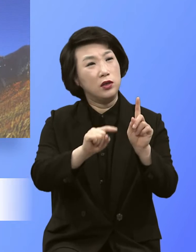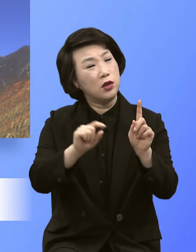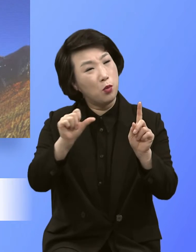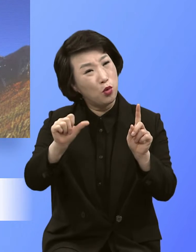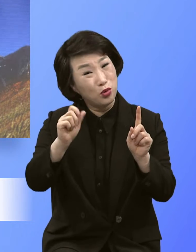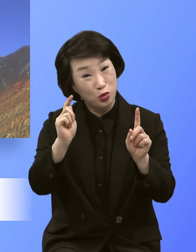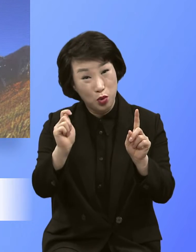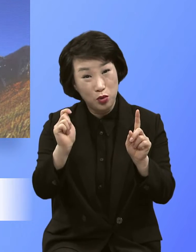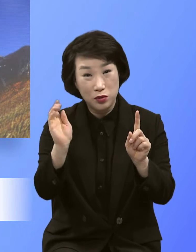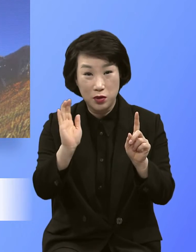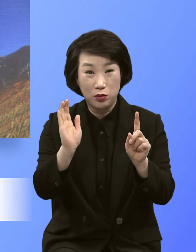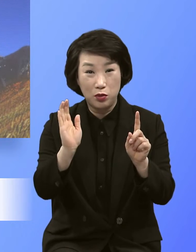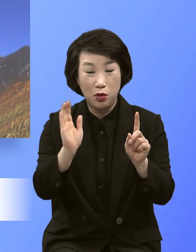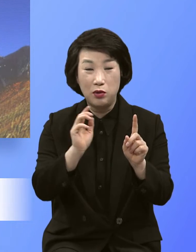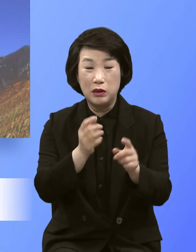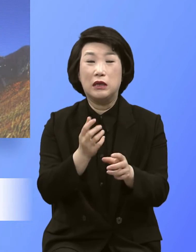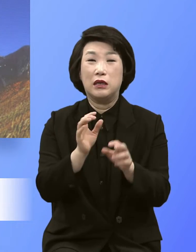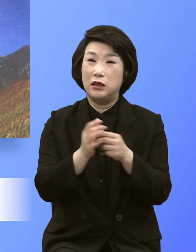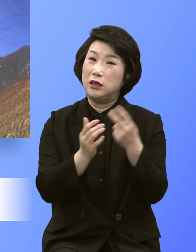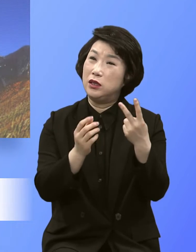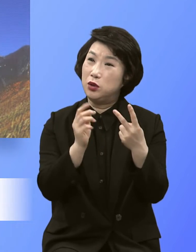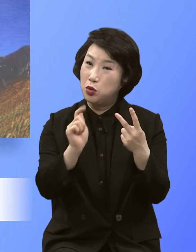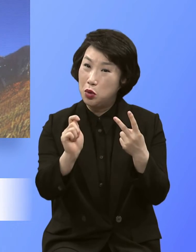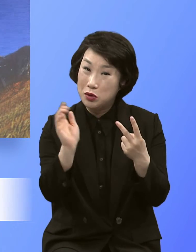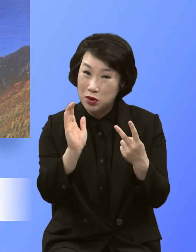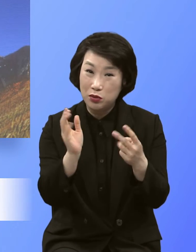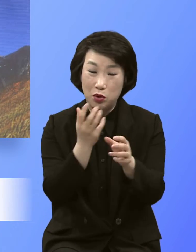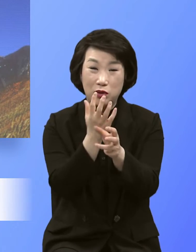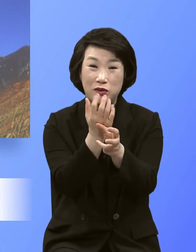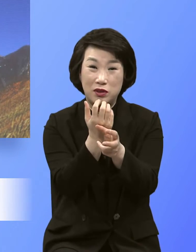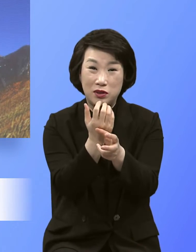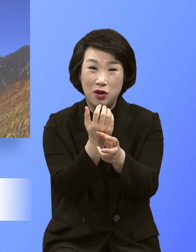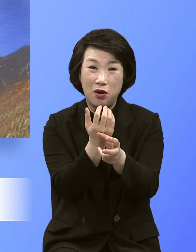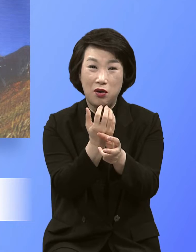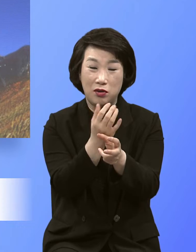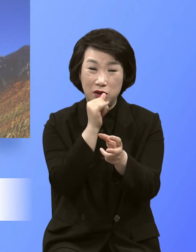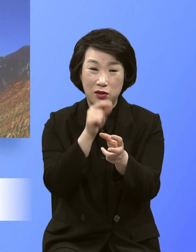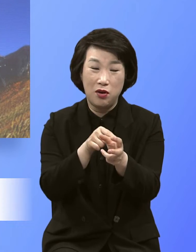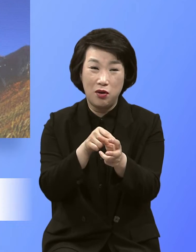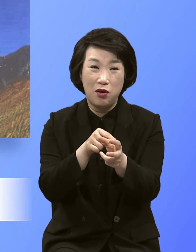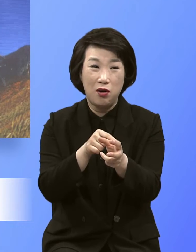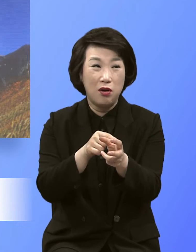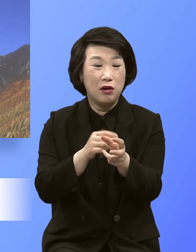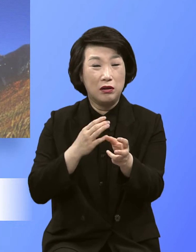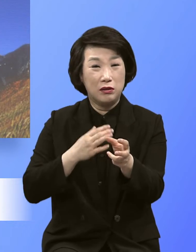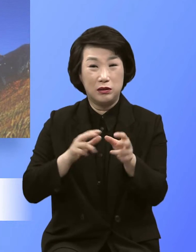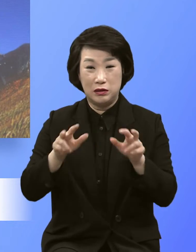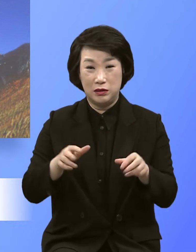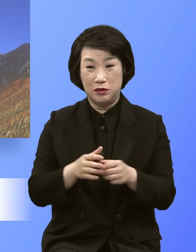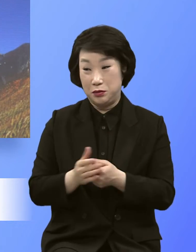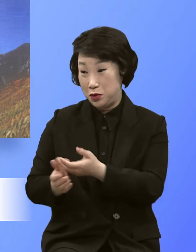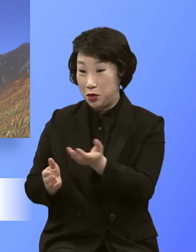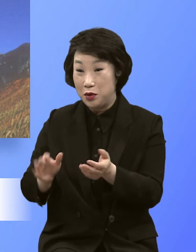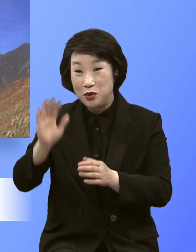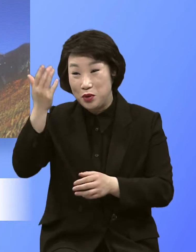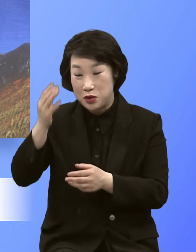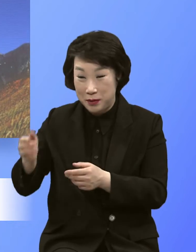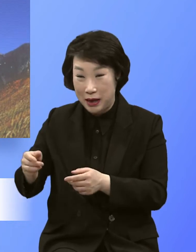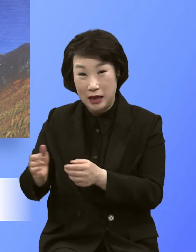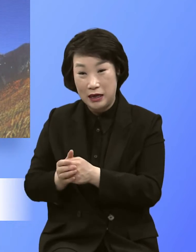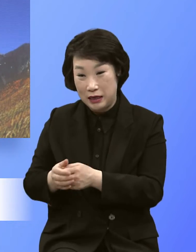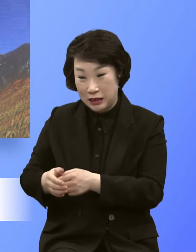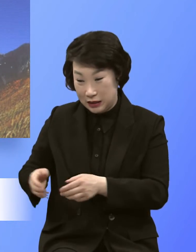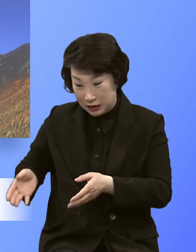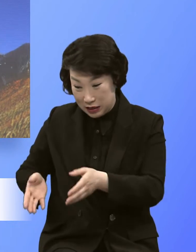1.5톤 뭐 그런 2톤 정도 그런 추럭으로 이제 지금은 이렇게 선을 그어놨지만 그냥